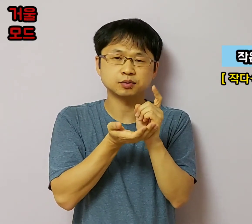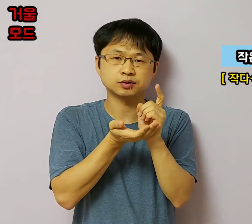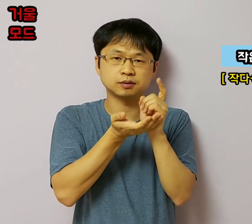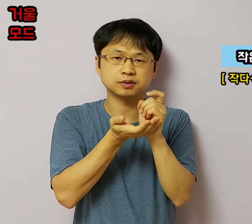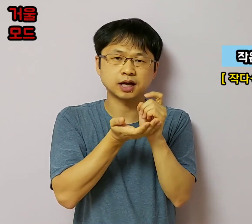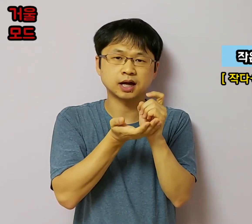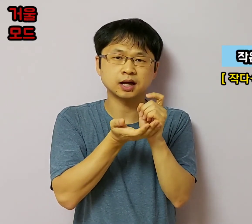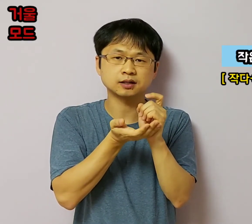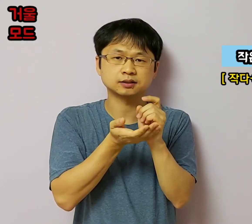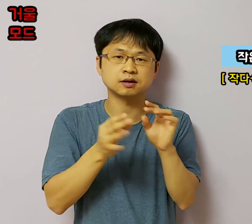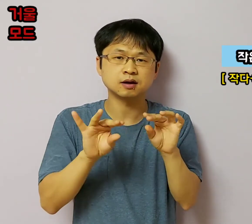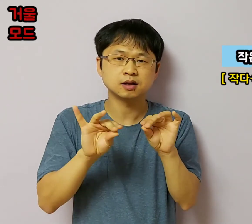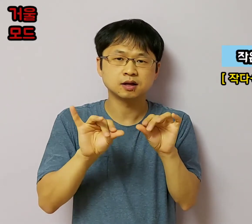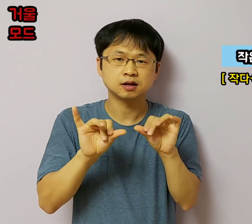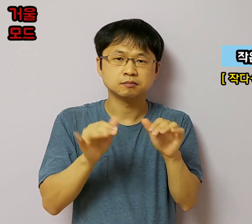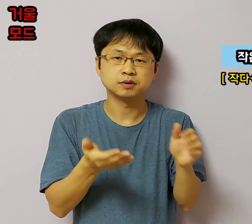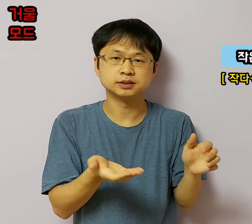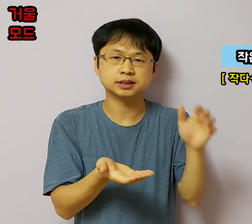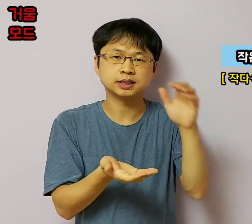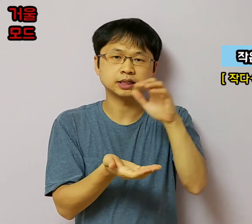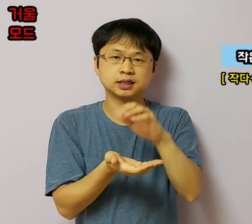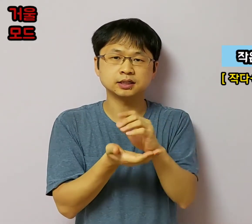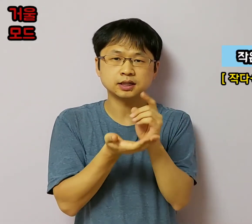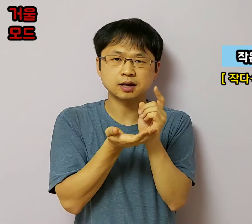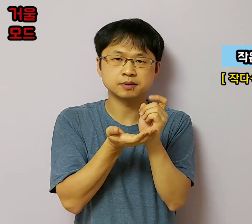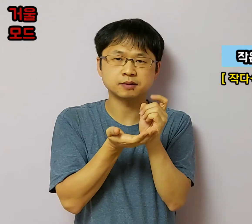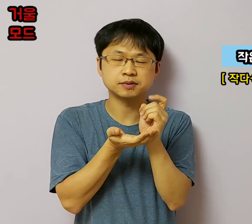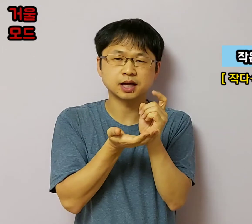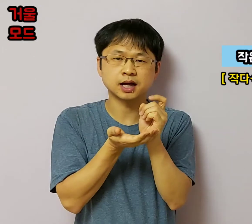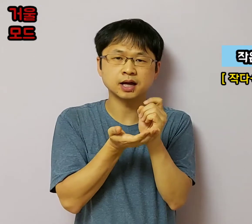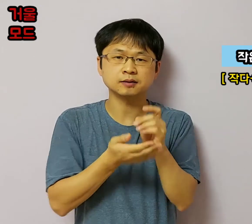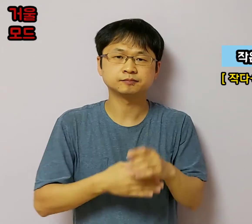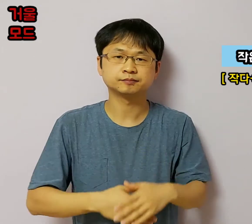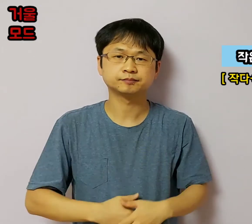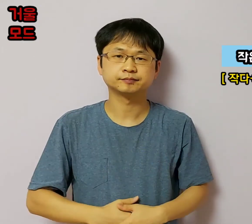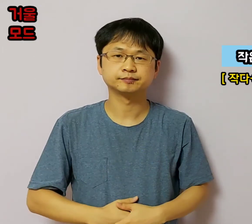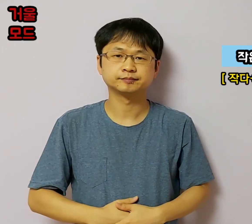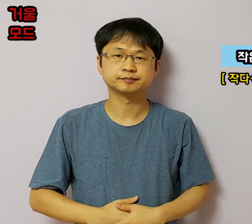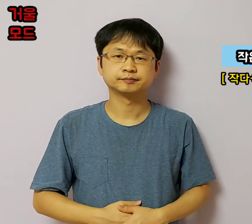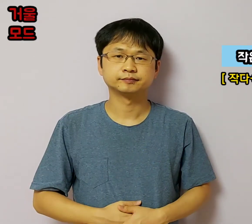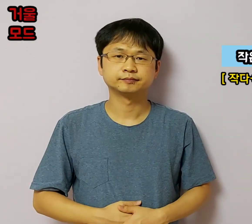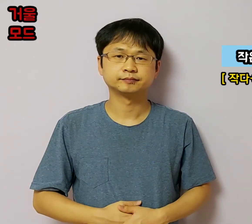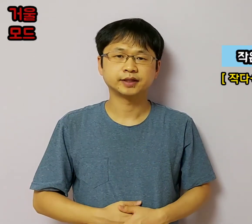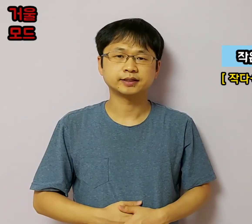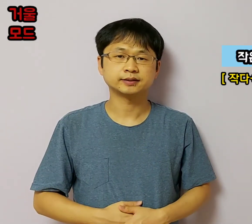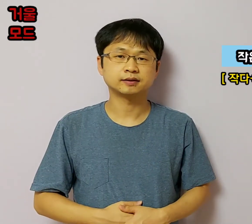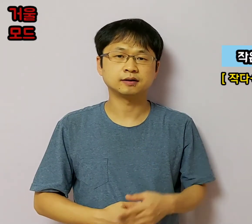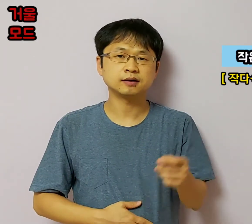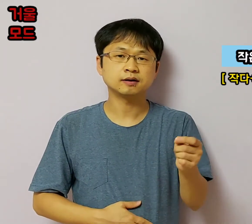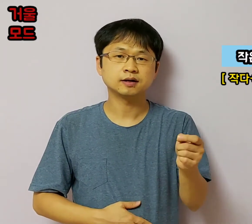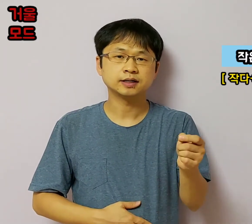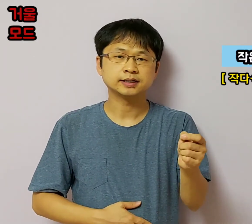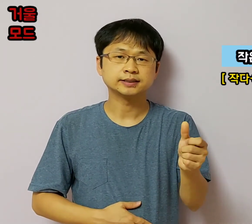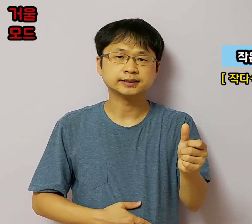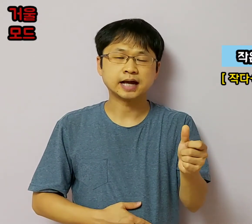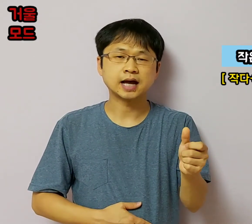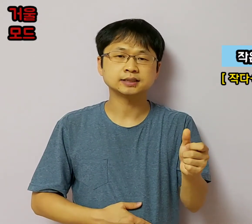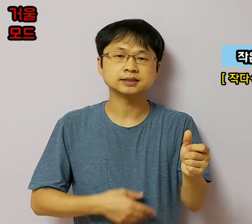표현이 됩니다. 그래서 먼지 낀 카메라입니다. 네, 그래서